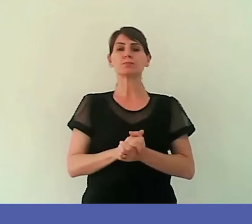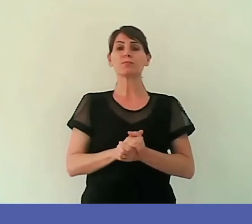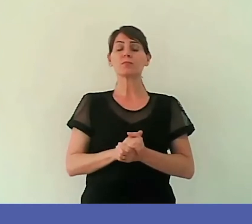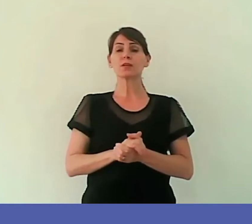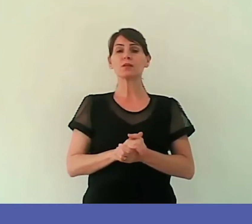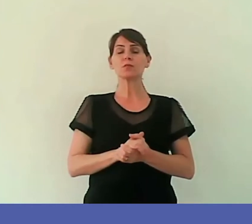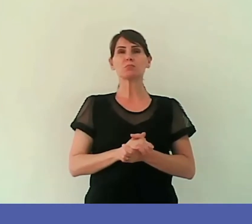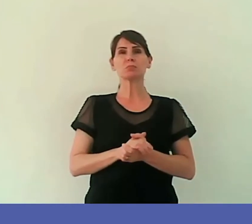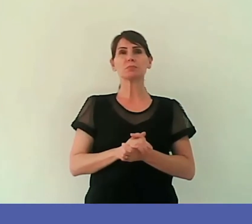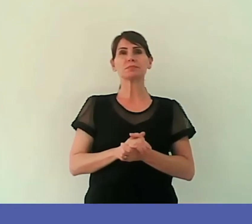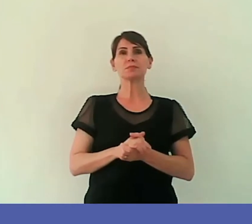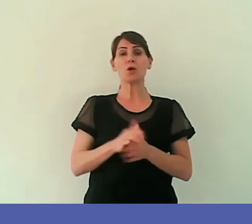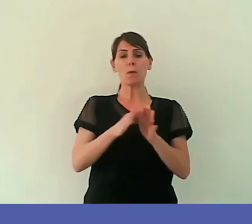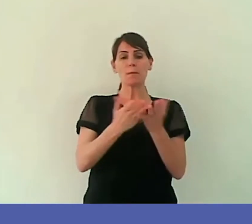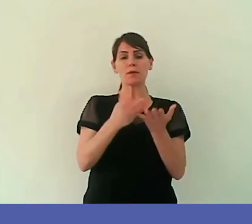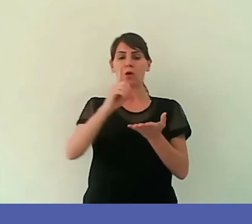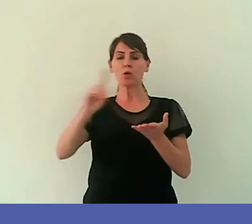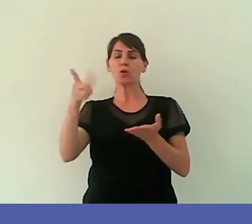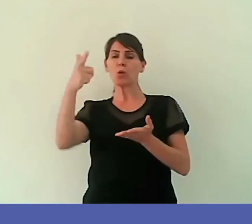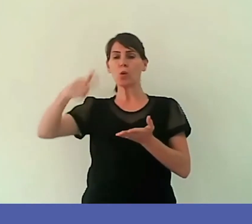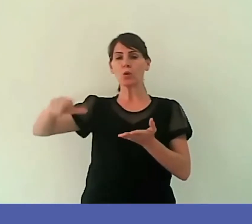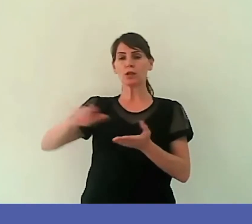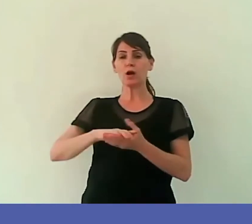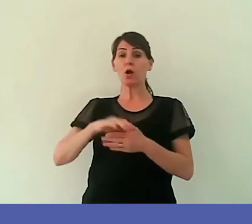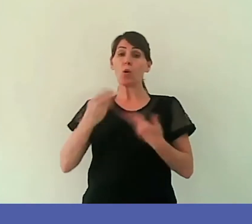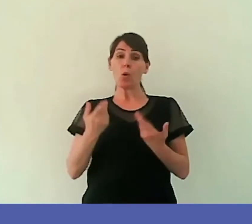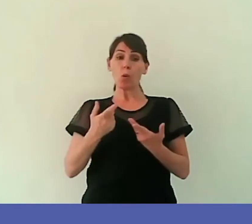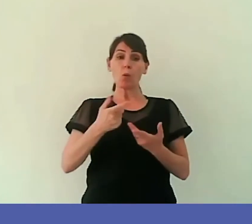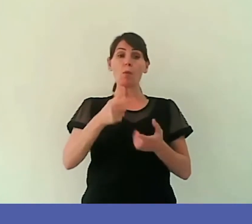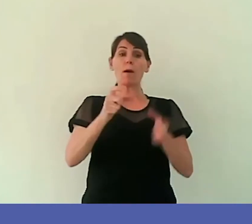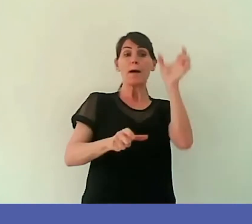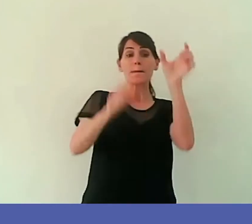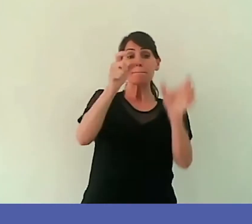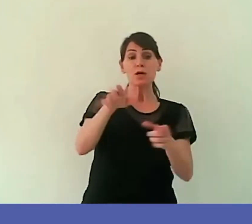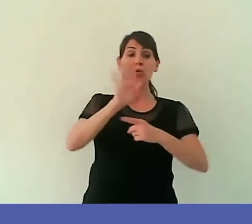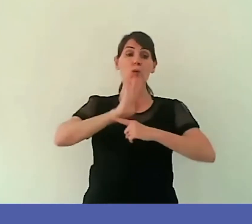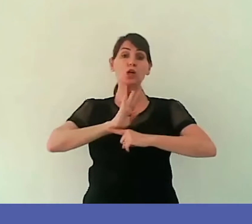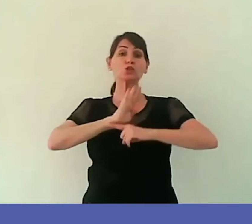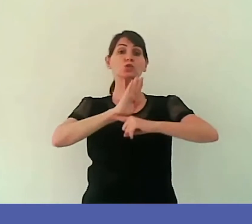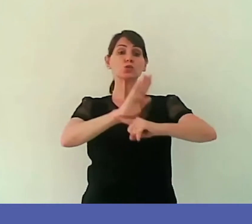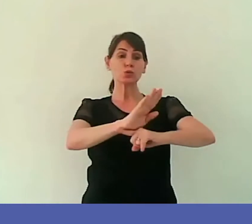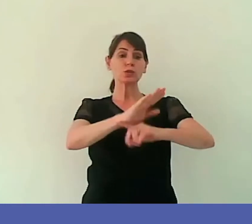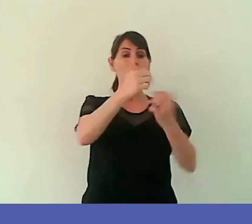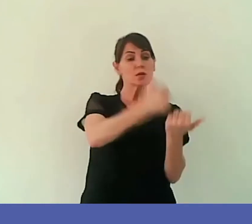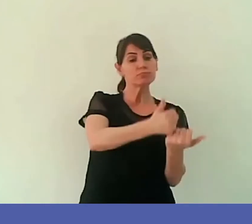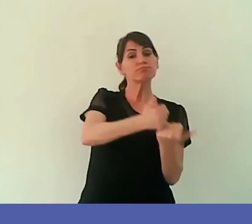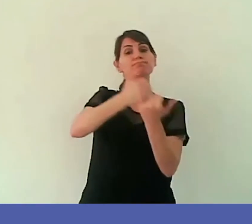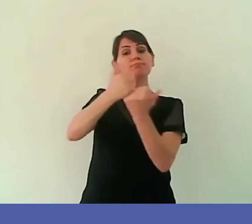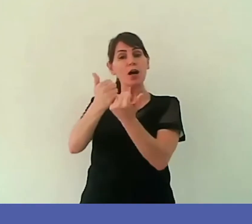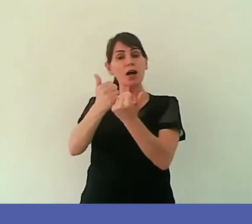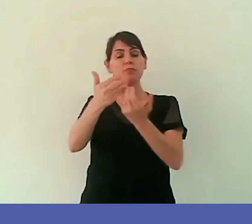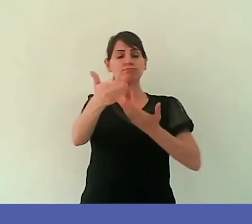James atualizado traduz: ou alguém que o ajude e a ele